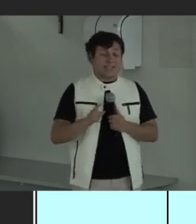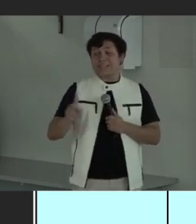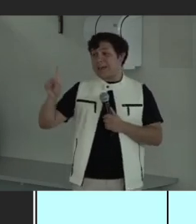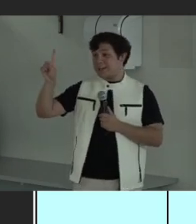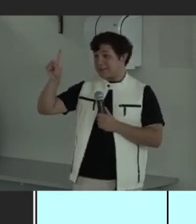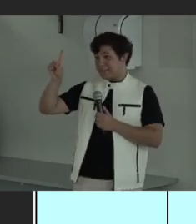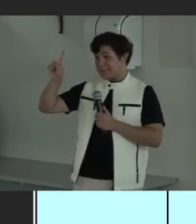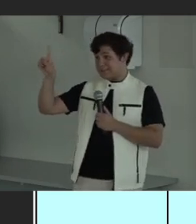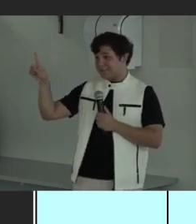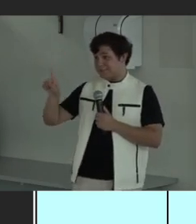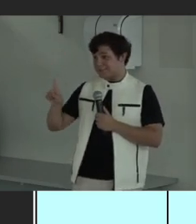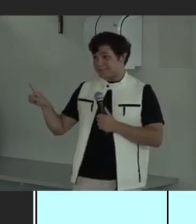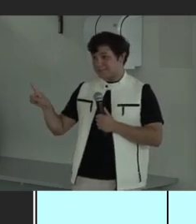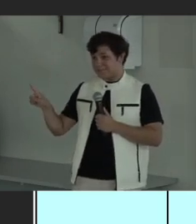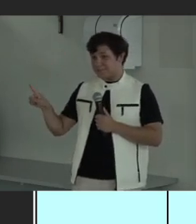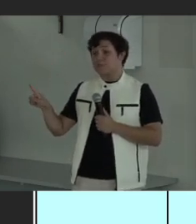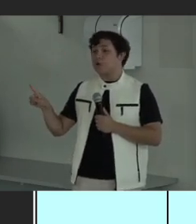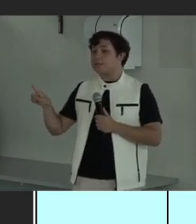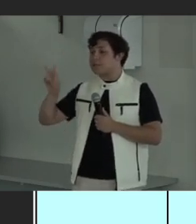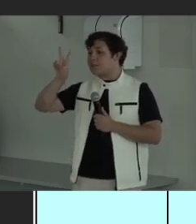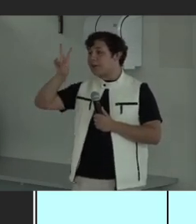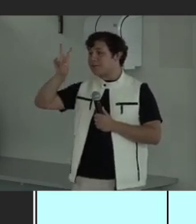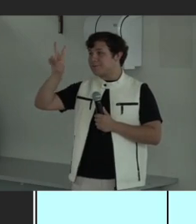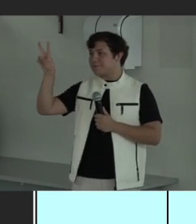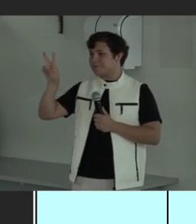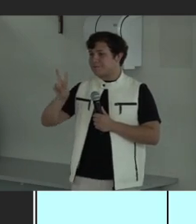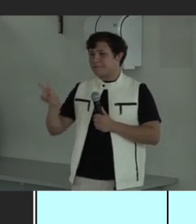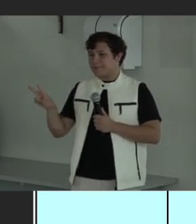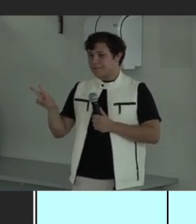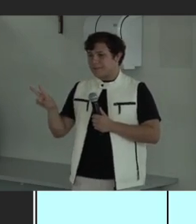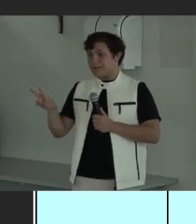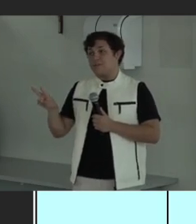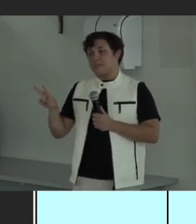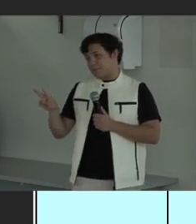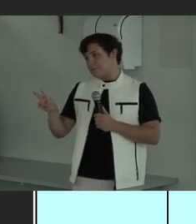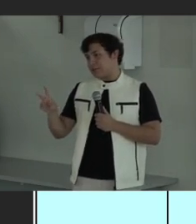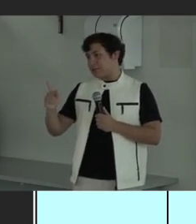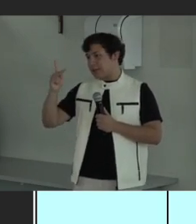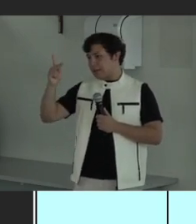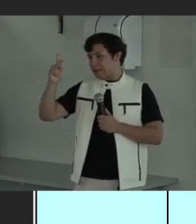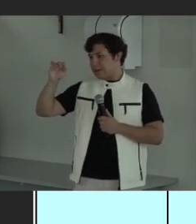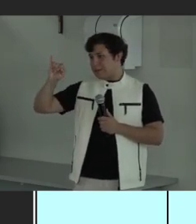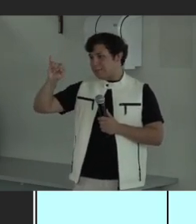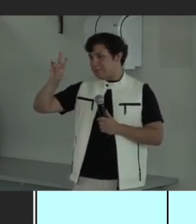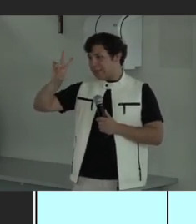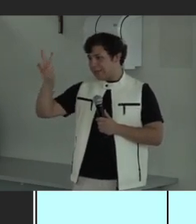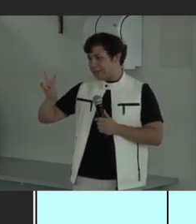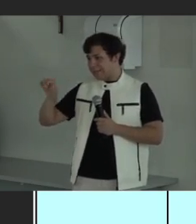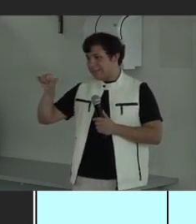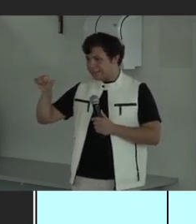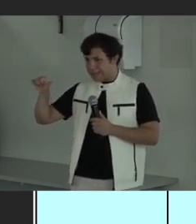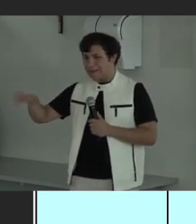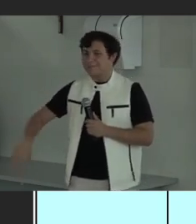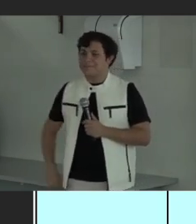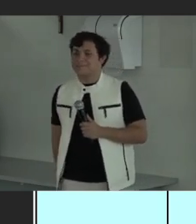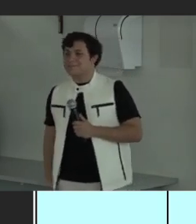Z, doble Z, ¿en dónde se puede utilizar? Pizza.